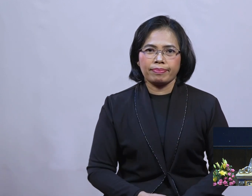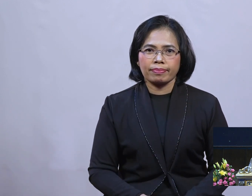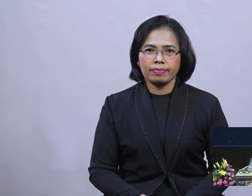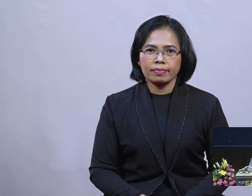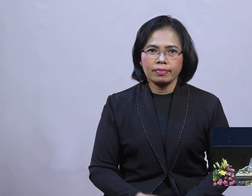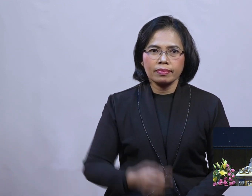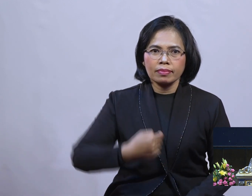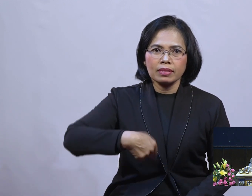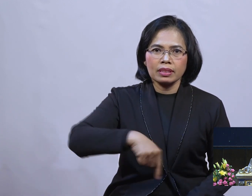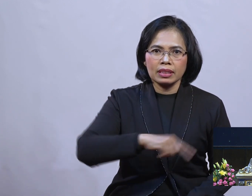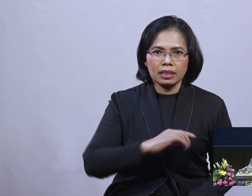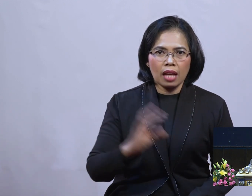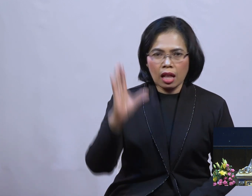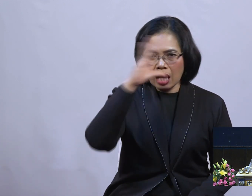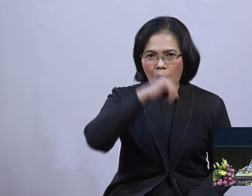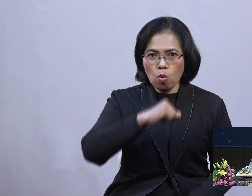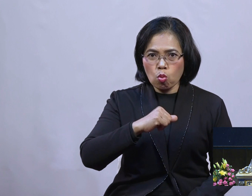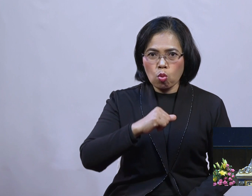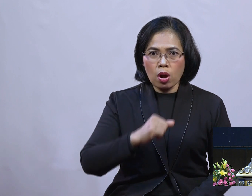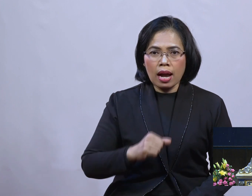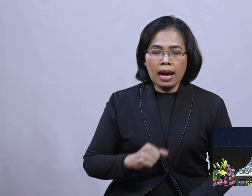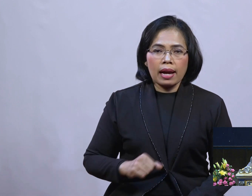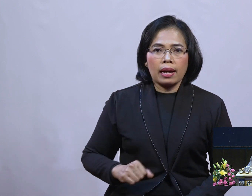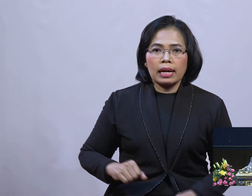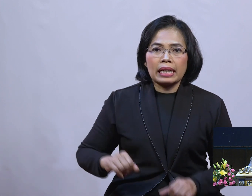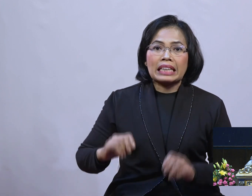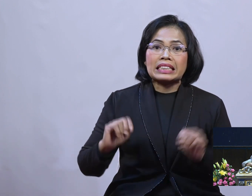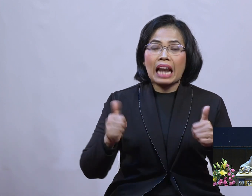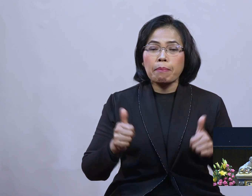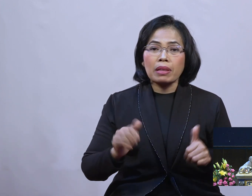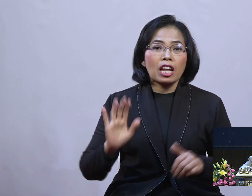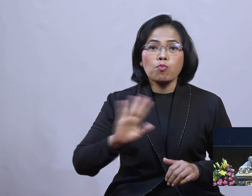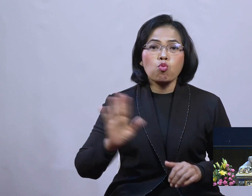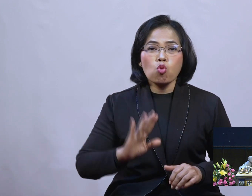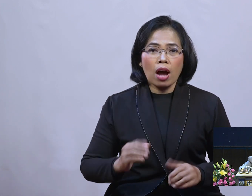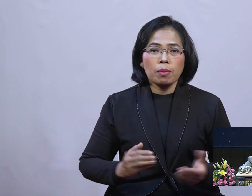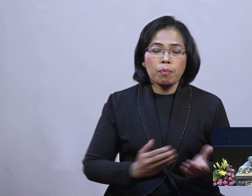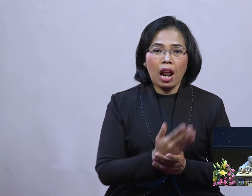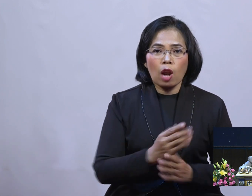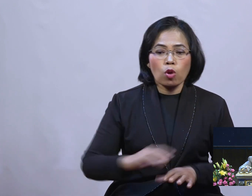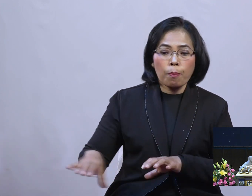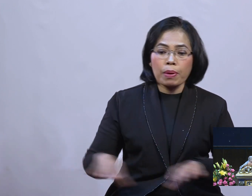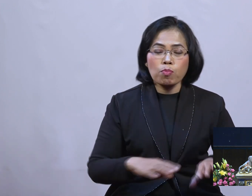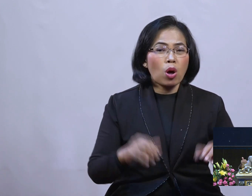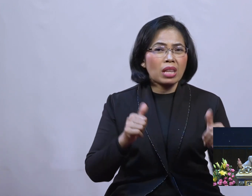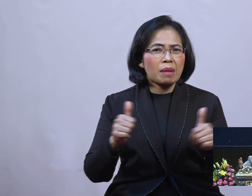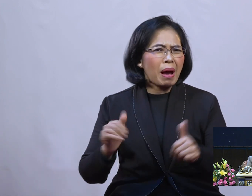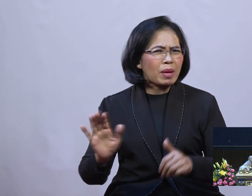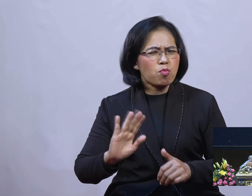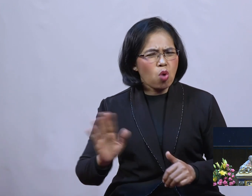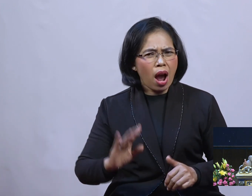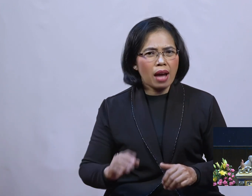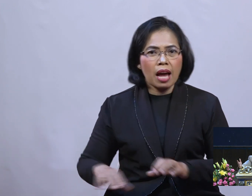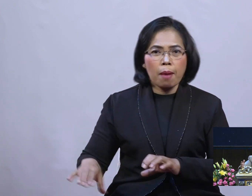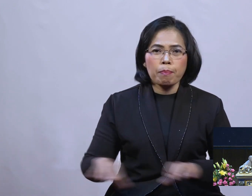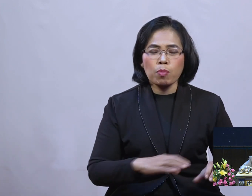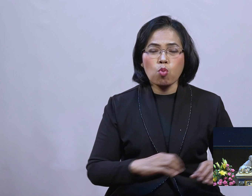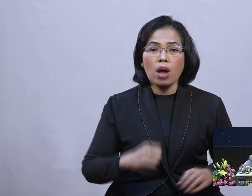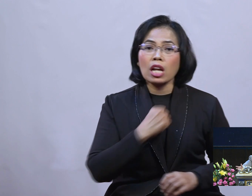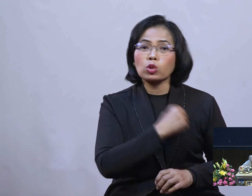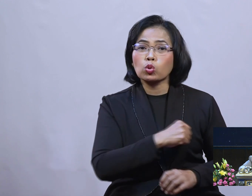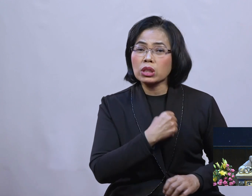posnya tidak bisa diselamatkan oleh perbuatan baik saya tidak bisa diselamatkan amal dan ibadah saya tidak bisa diselamatkan oleh perbuatan sosial dan